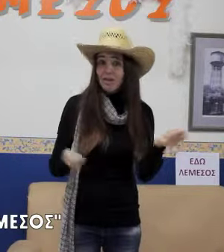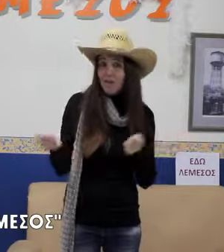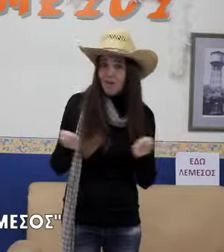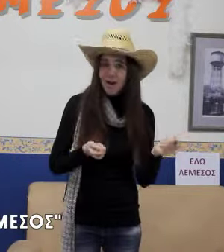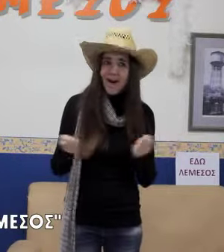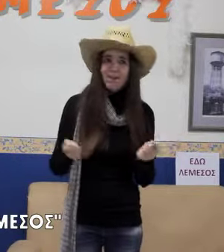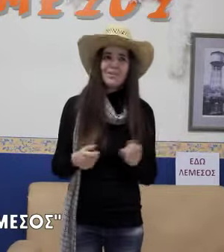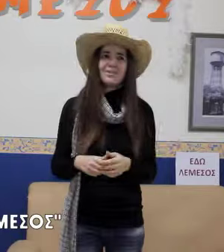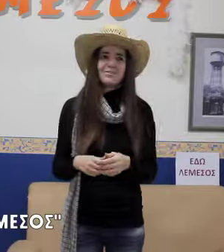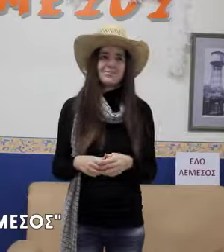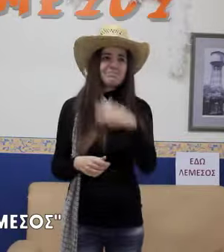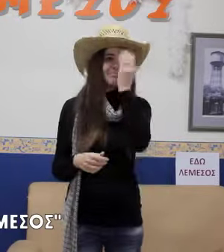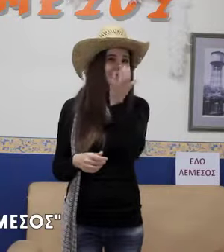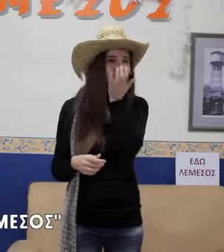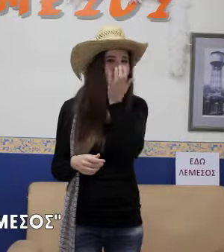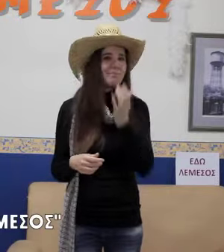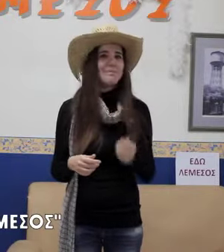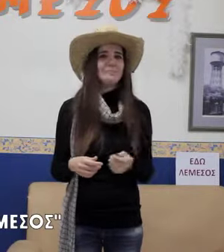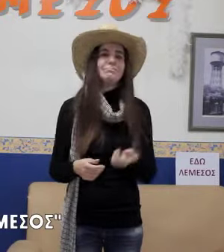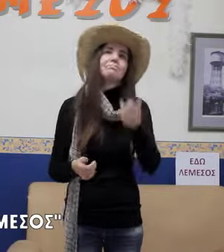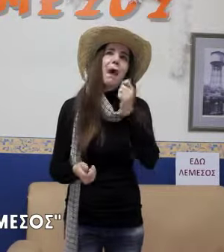διοργανώνει καρναβαλίστικο πάρτι.